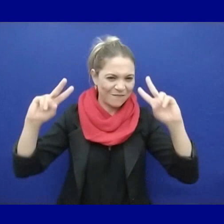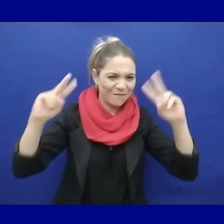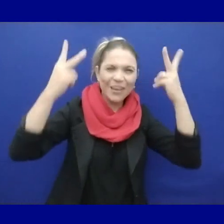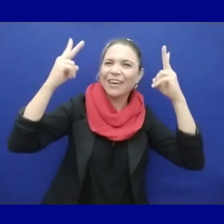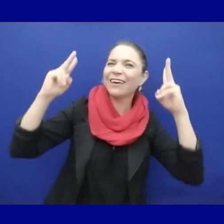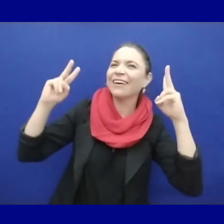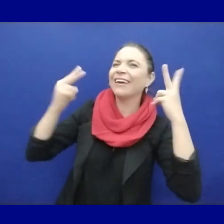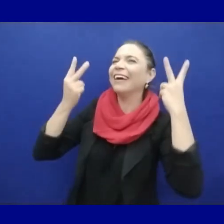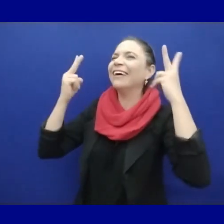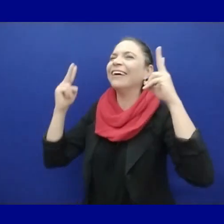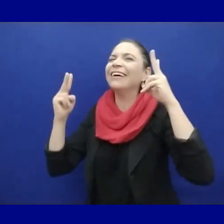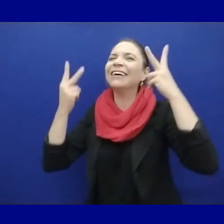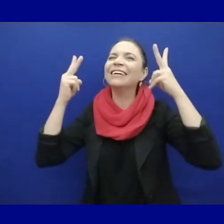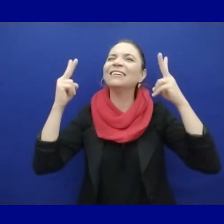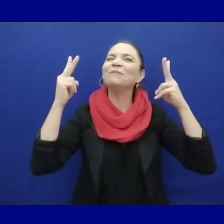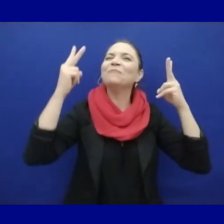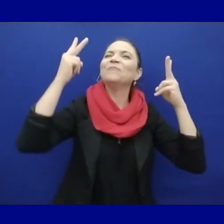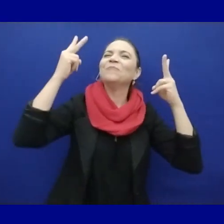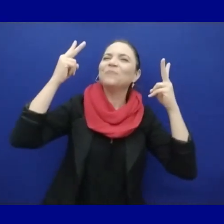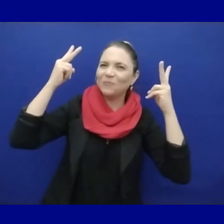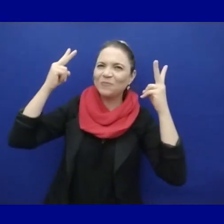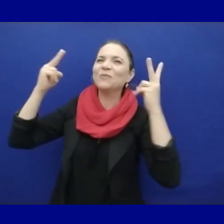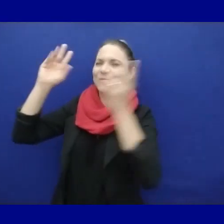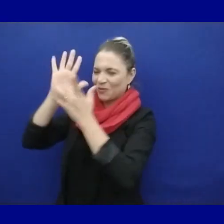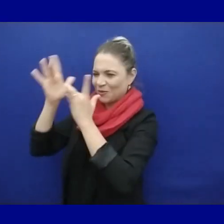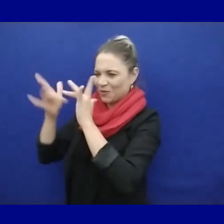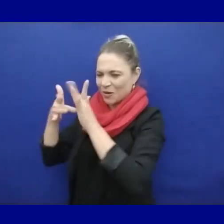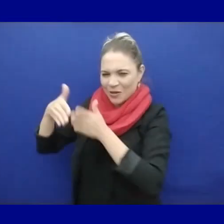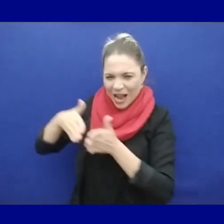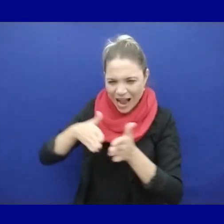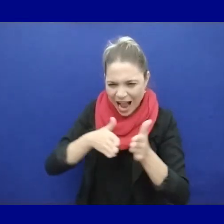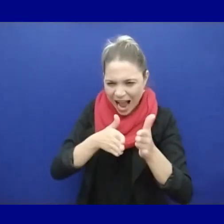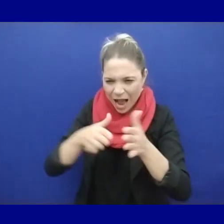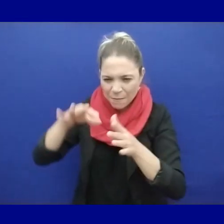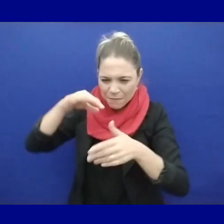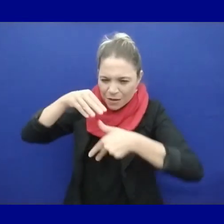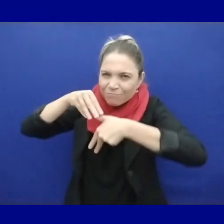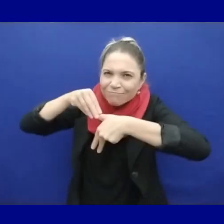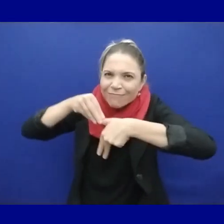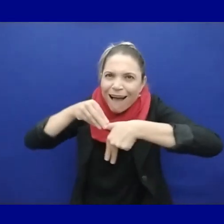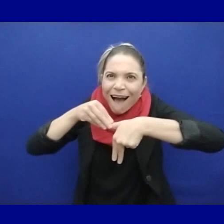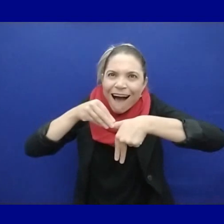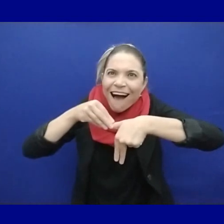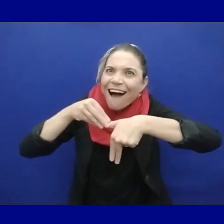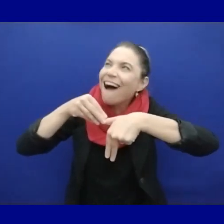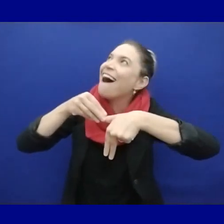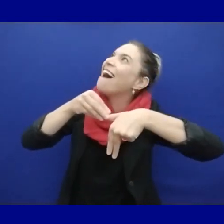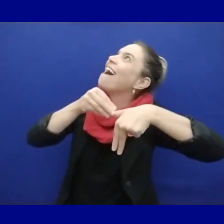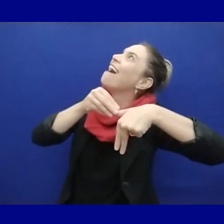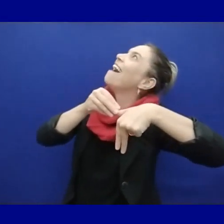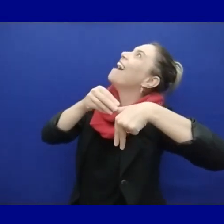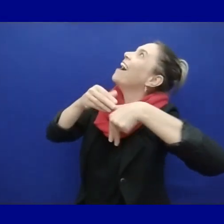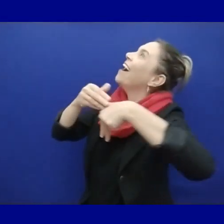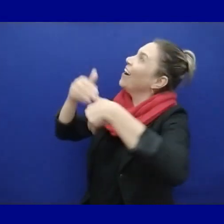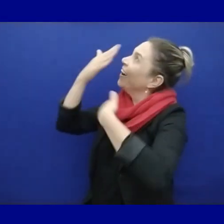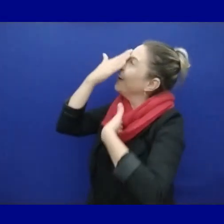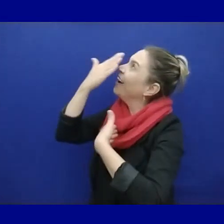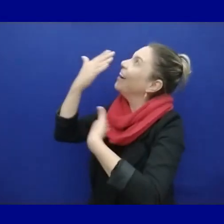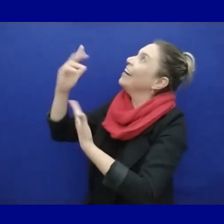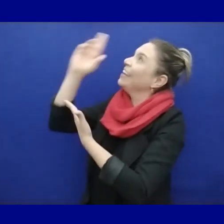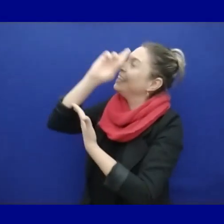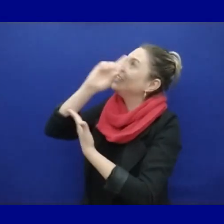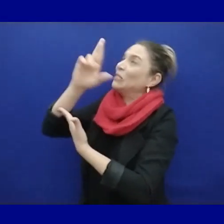vencedor. Reino supremo, guiando com seu poder e